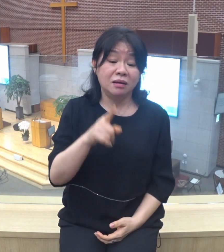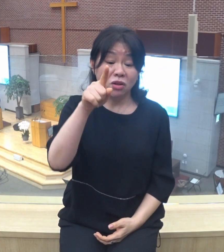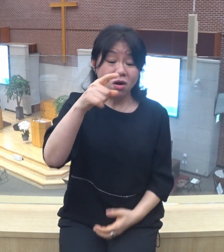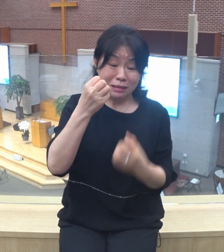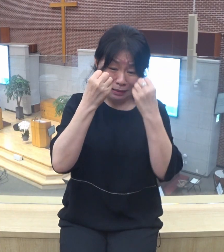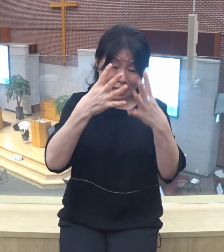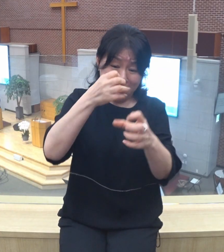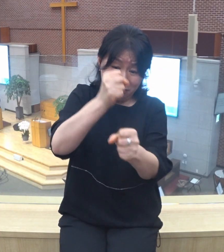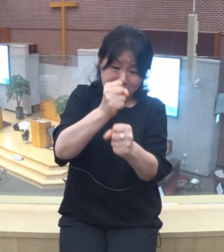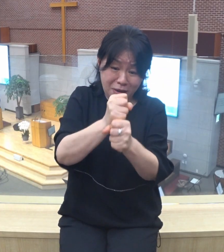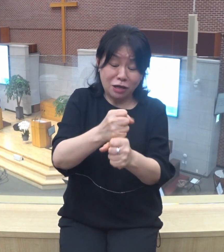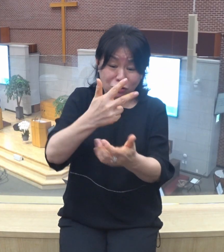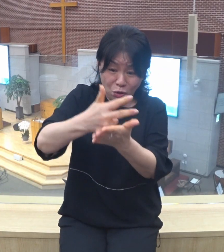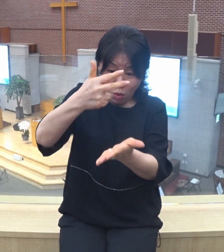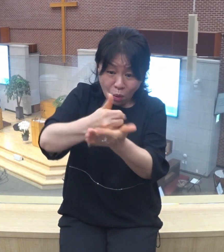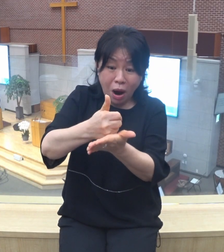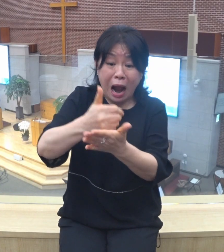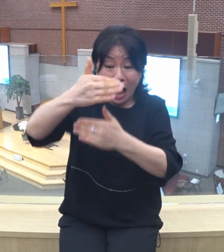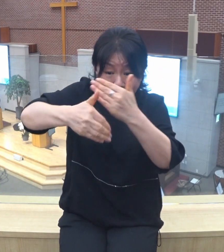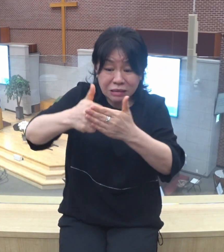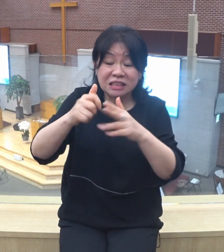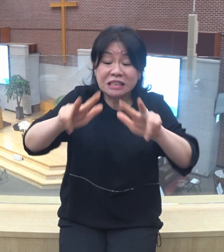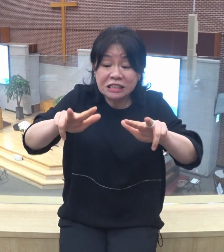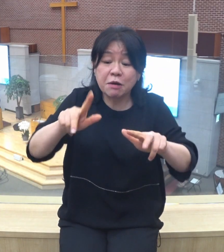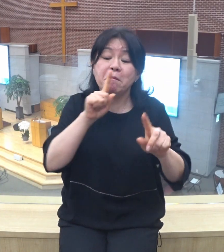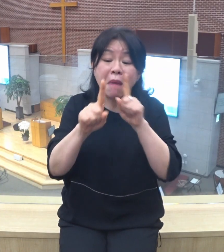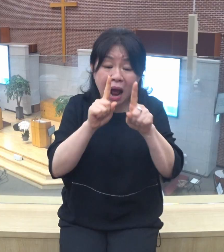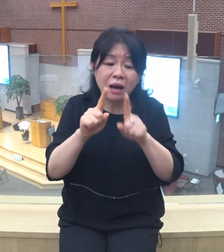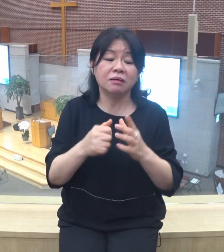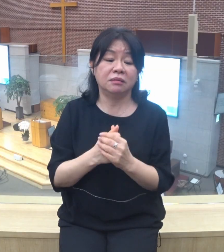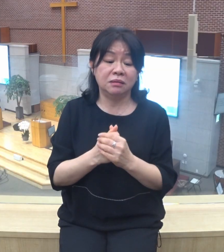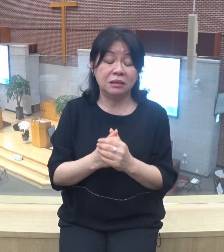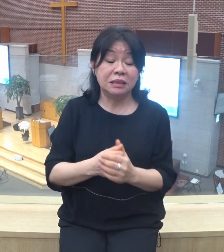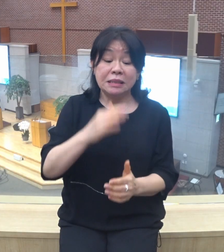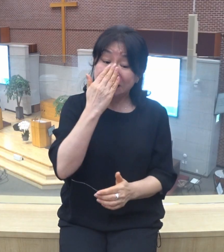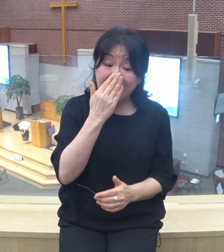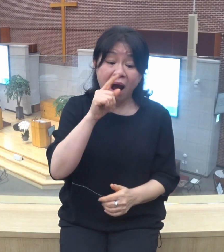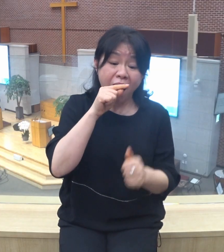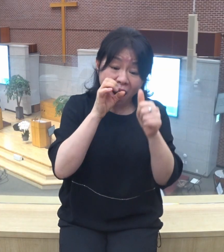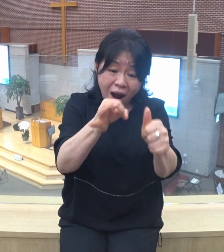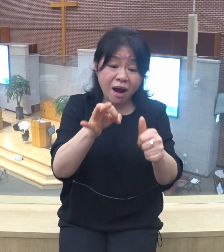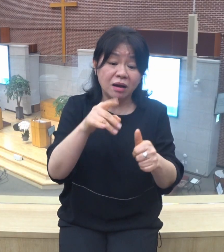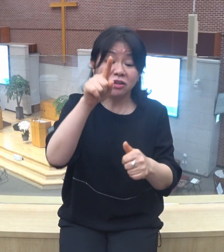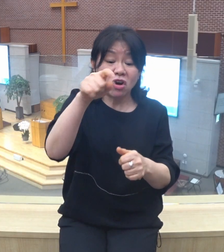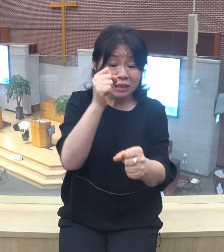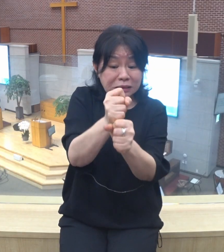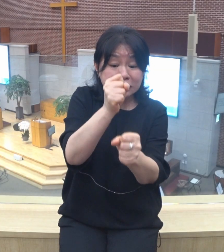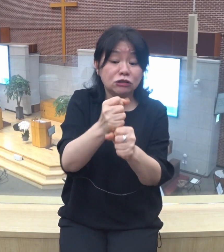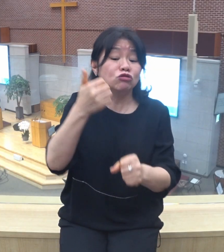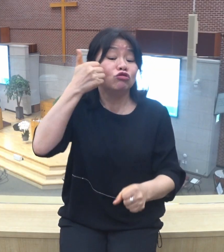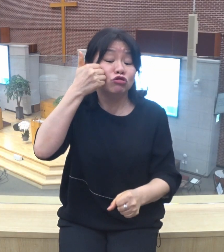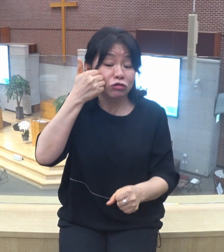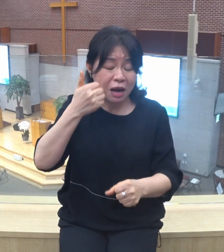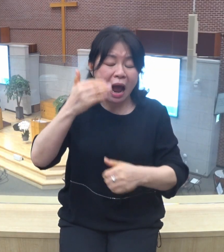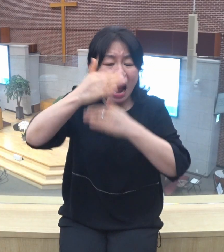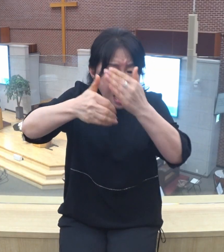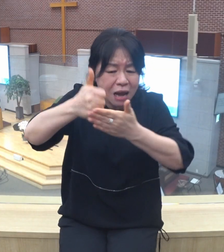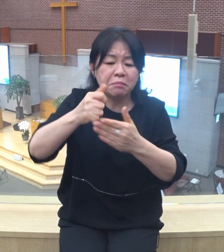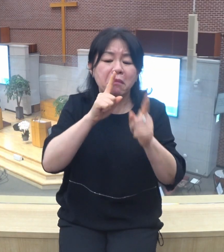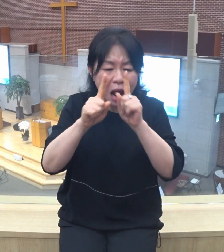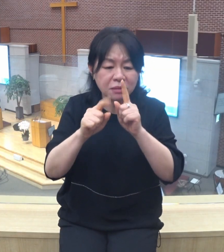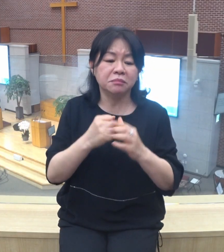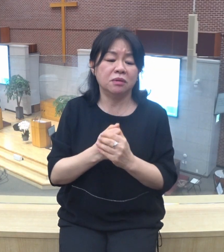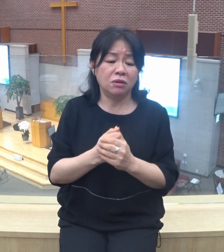야곱아, 너를 창조하신 여호와께서 지금 말씀하시느니라. 이스라엘아, 너를 지으신 이가